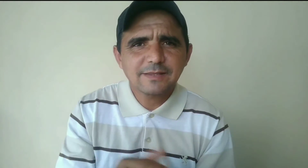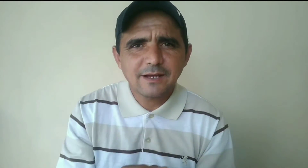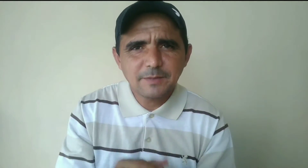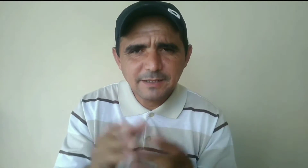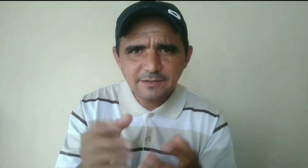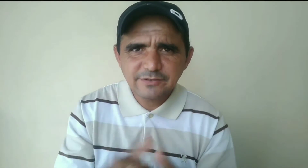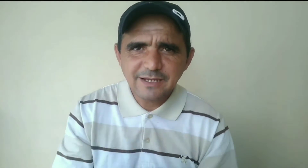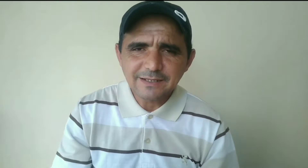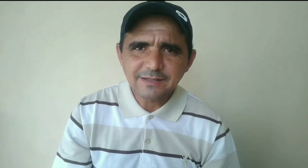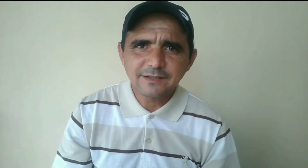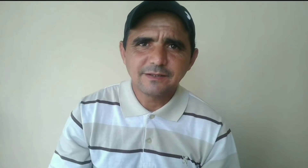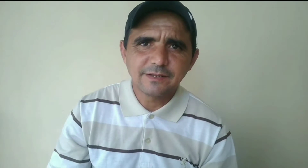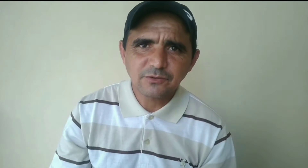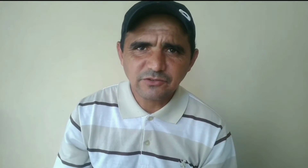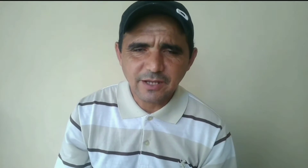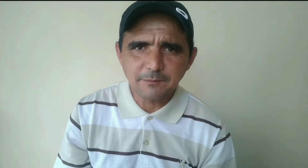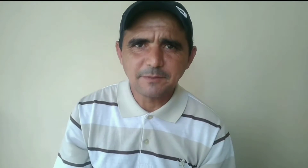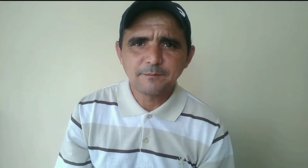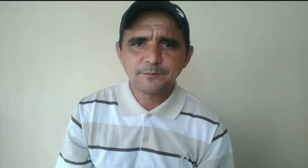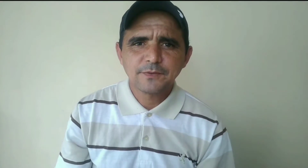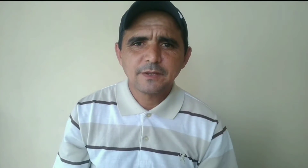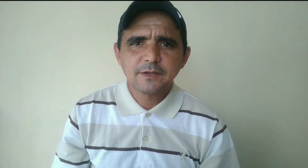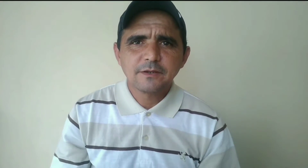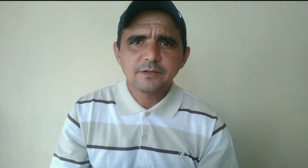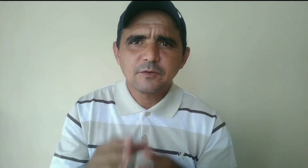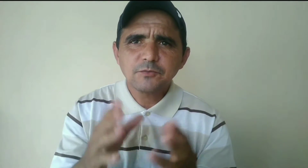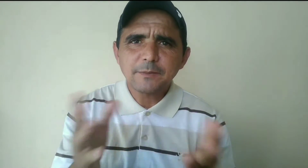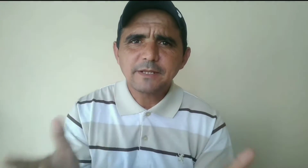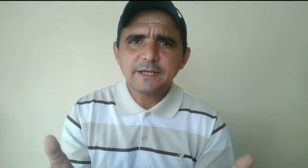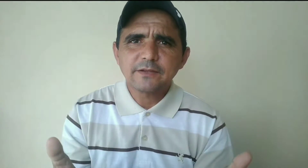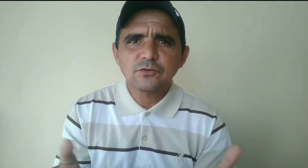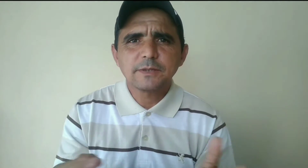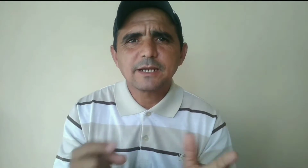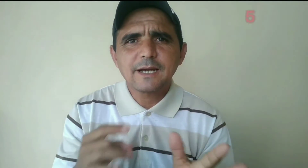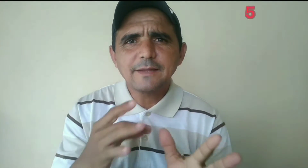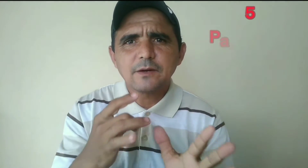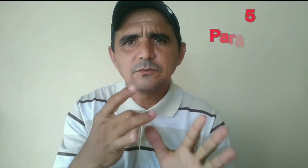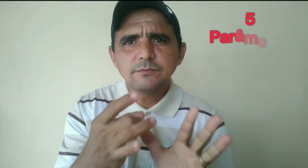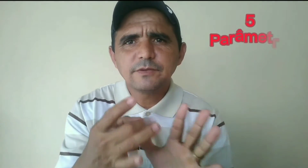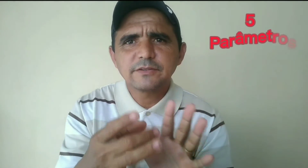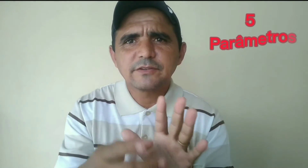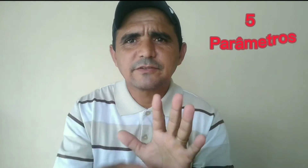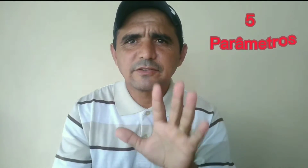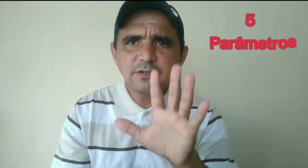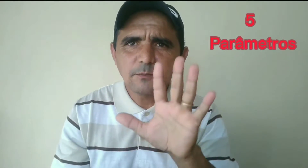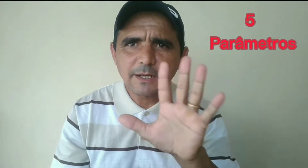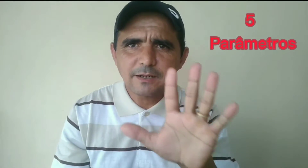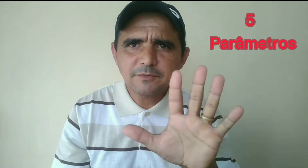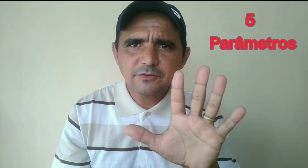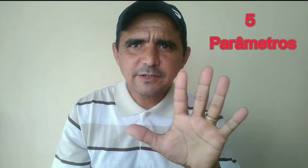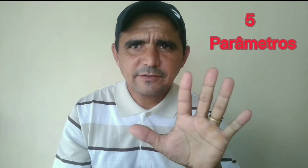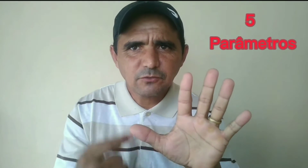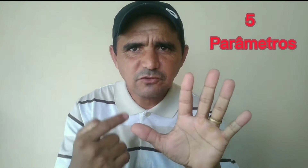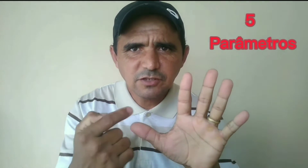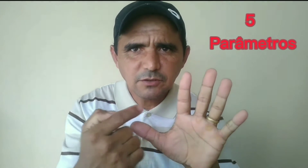detalhe para aqueles que ainda não sabem. Então vamos aprender aqui sobre cada um desses 5 parâmetros, né? São 5